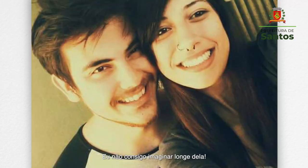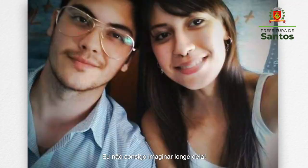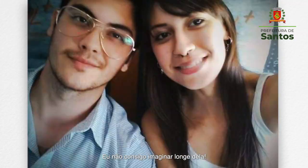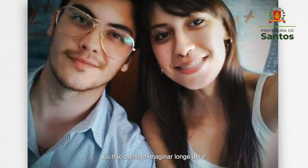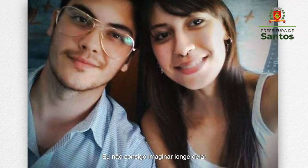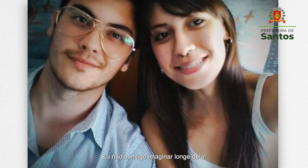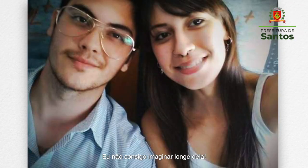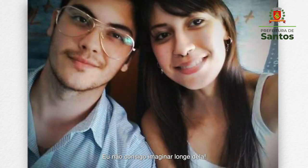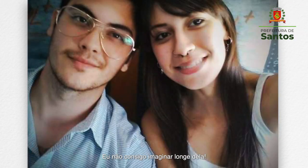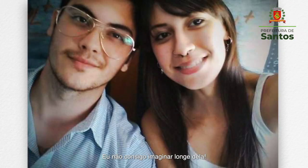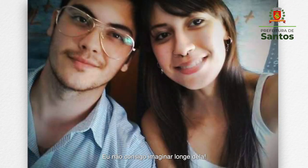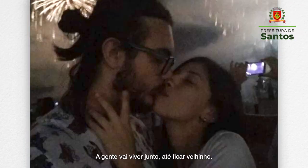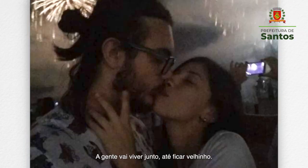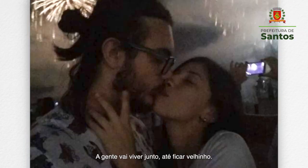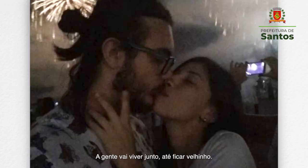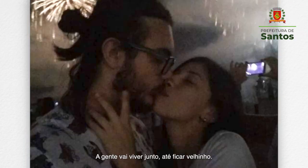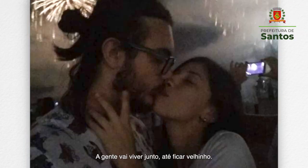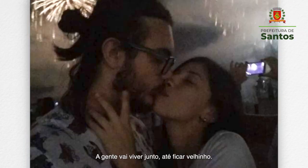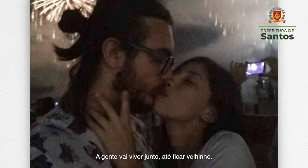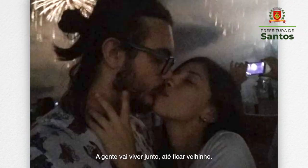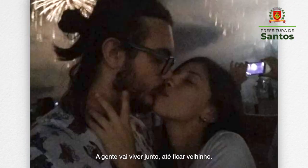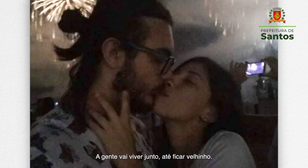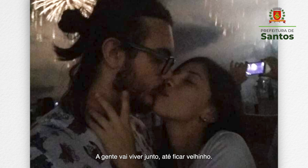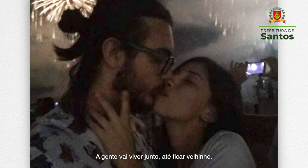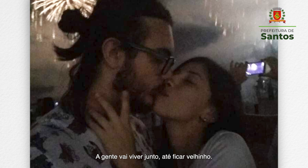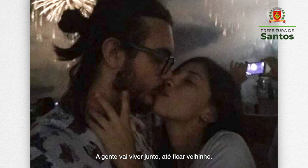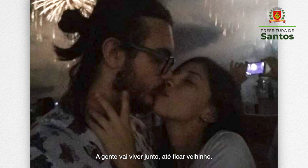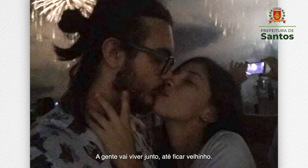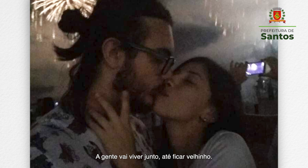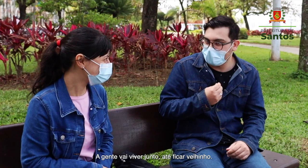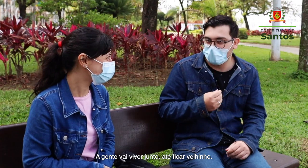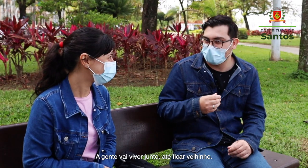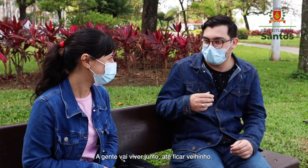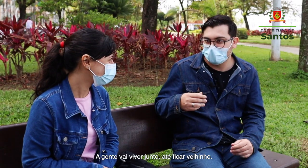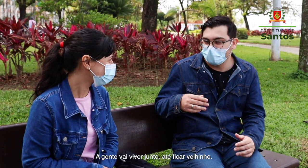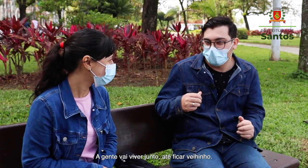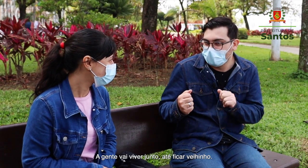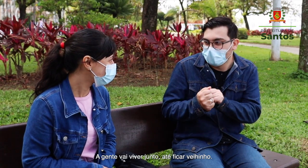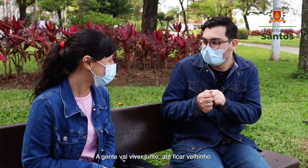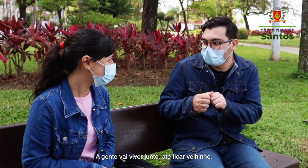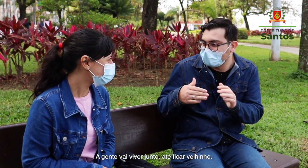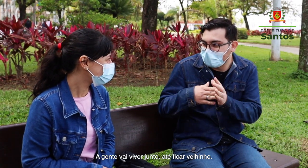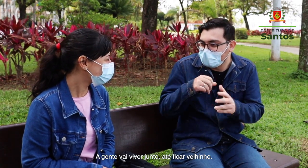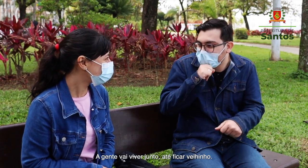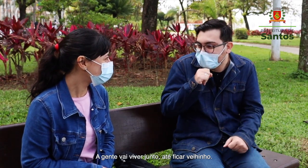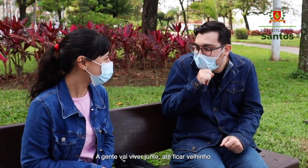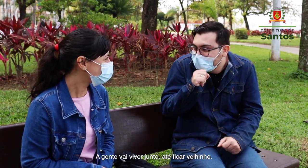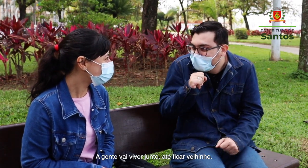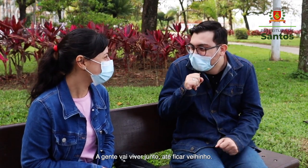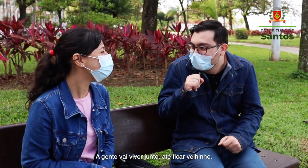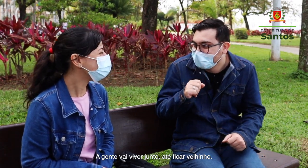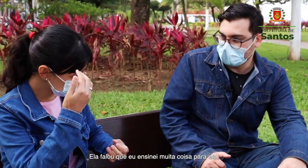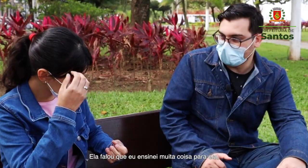imaginar longe dela. A gente vai viver junto até ficar velhinho. Ela falou